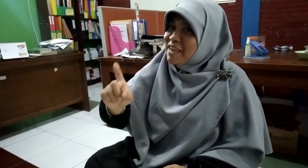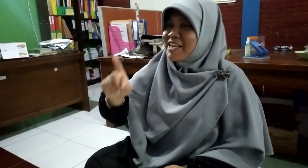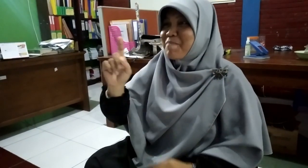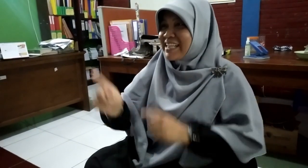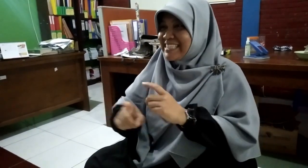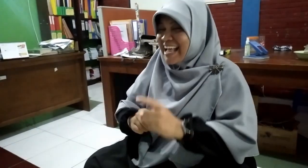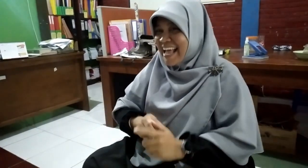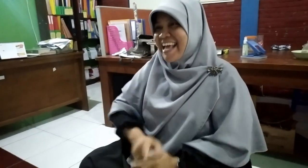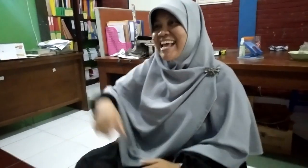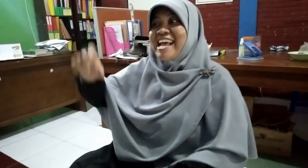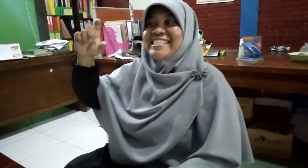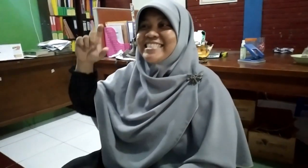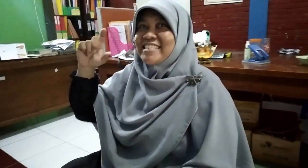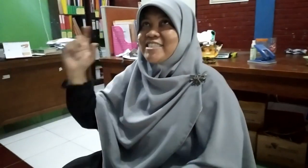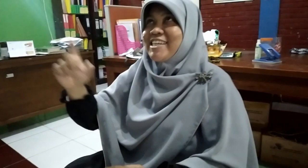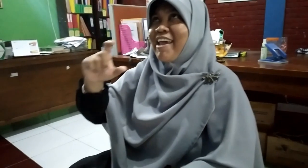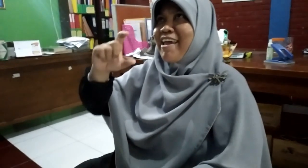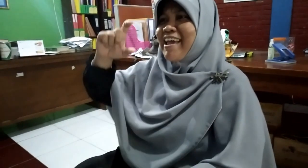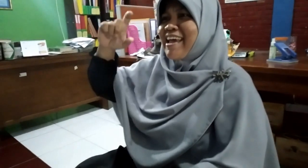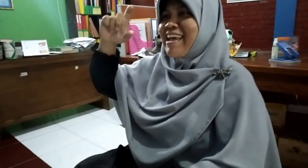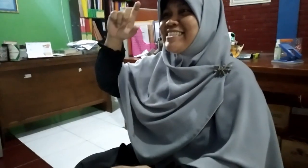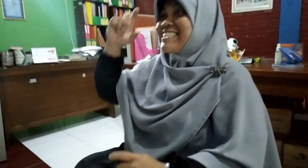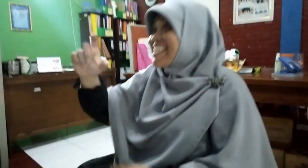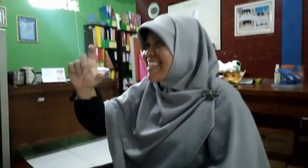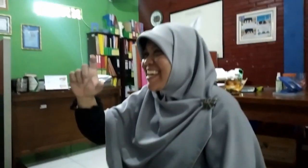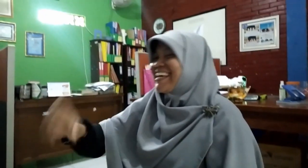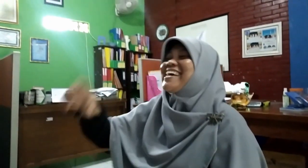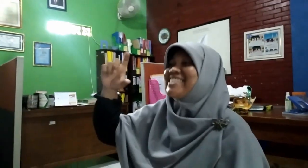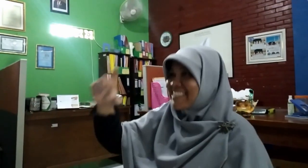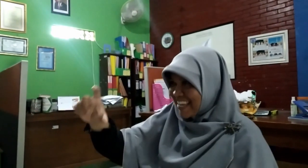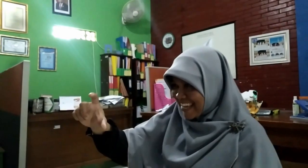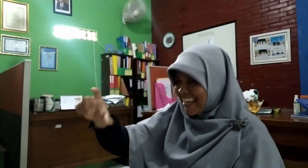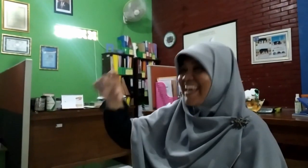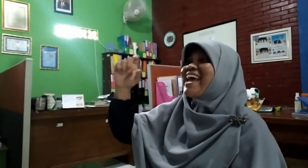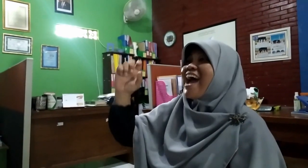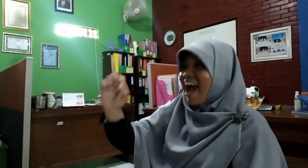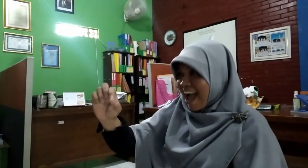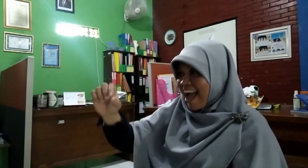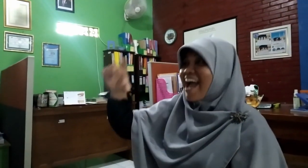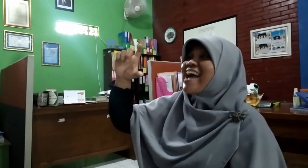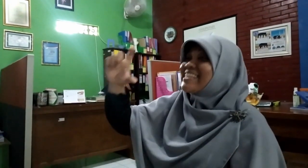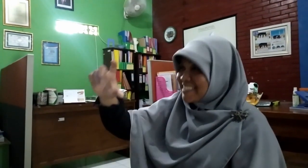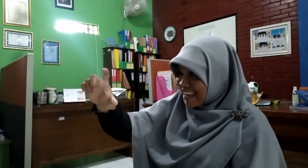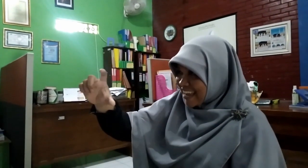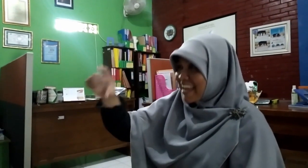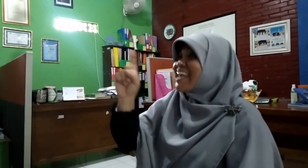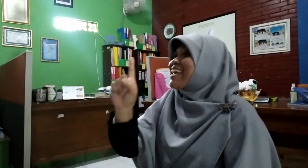Lagi satu lagi. C, cacing. C, A, C,